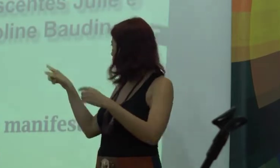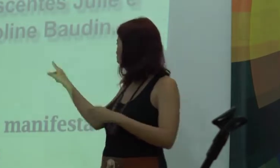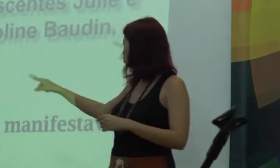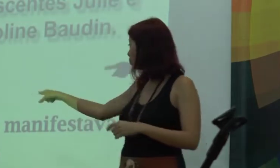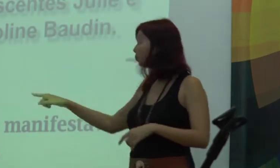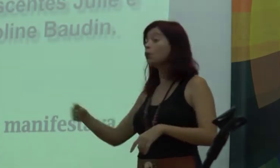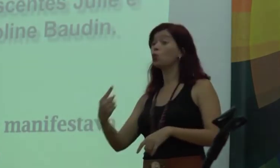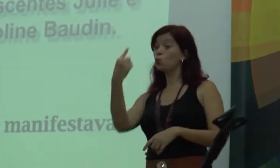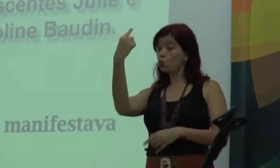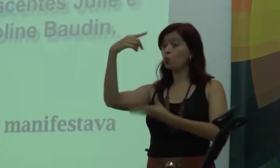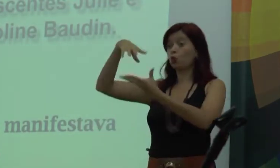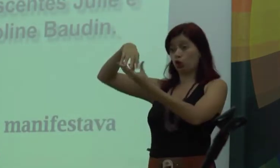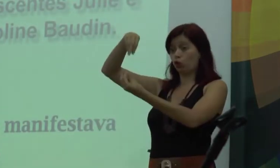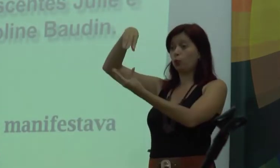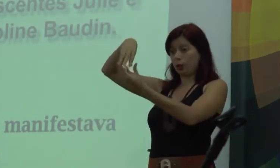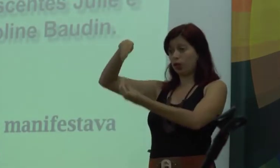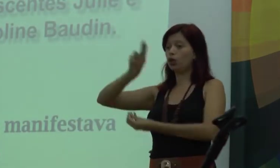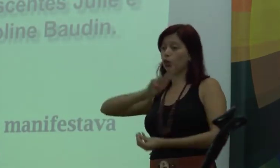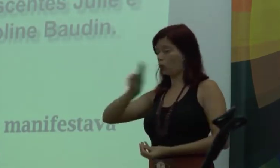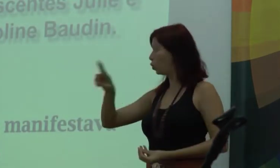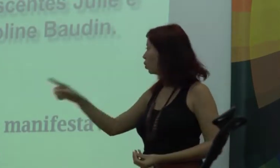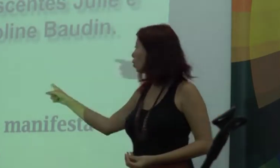que eram médiums.